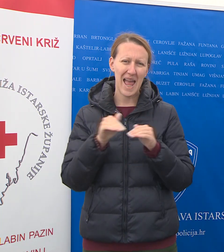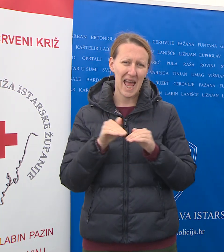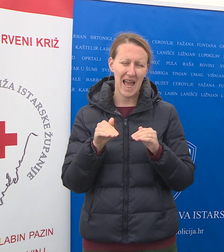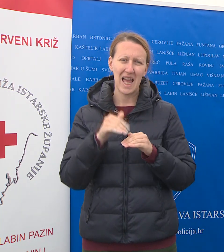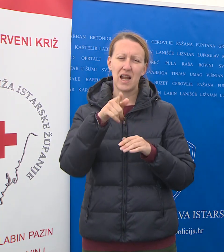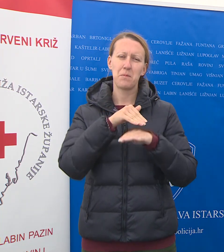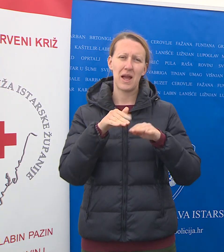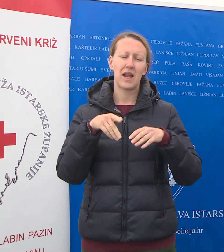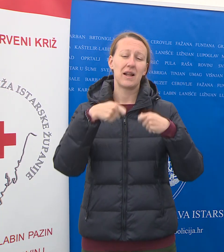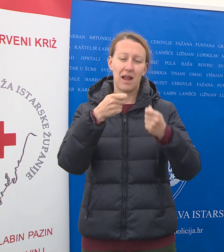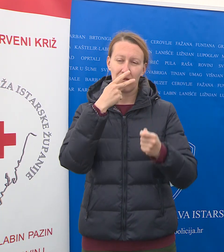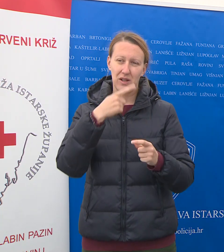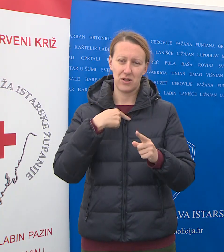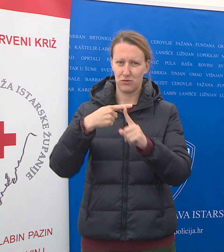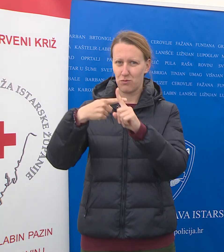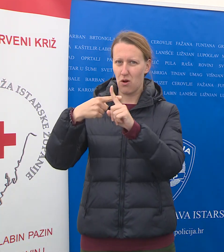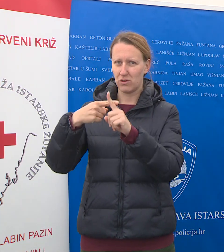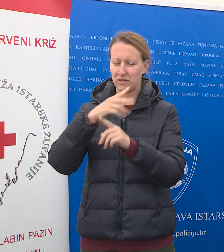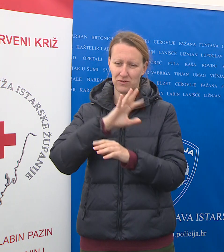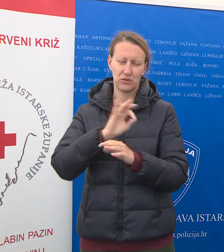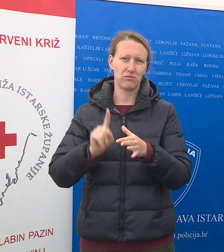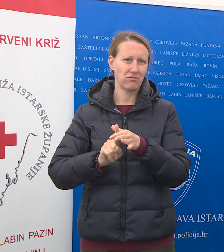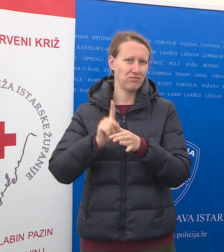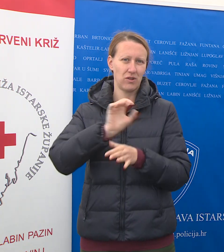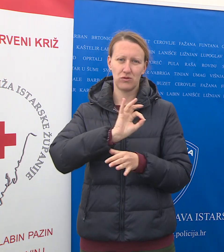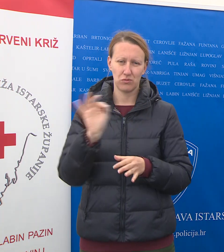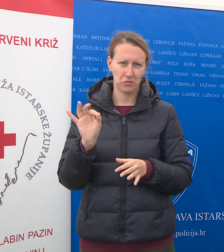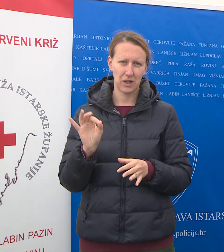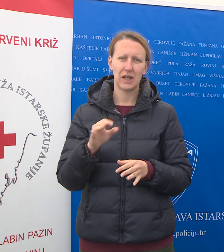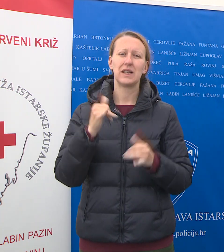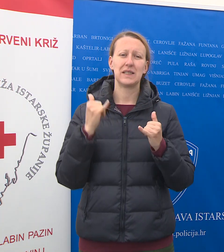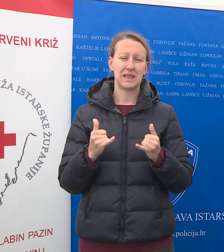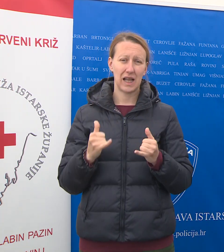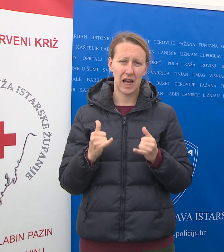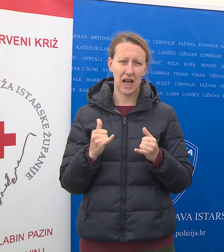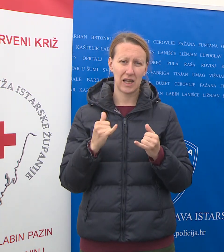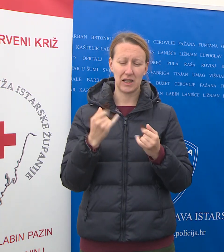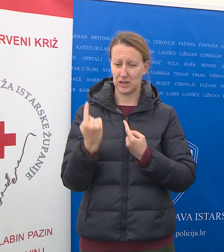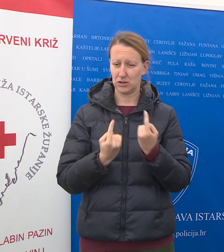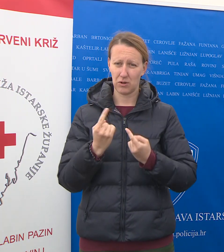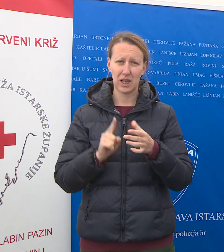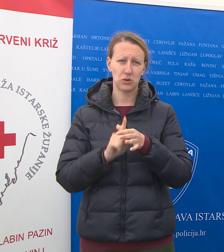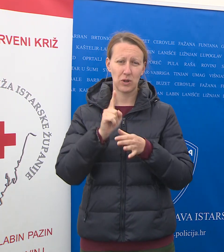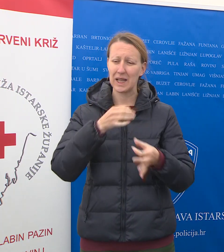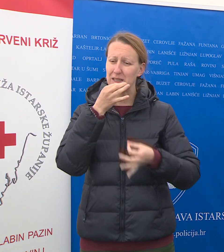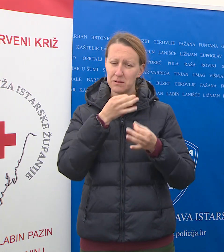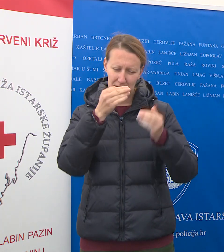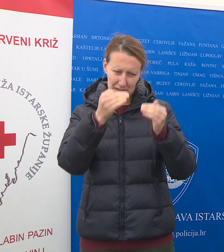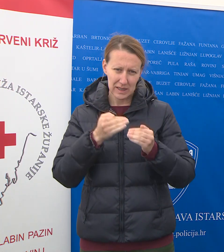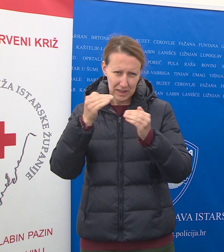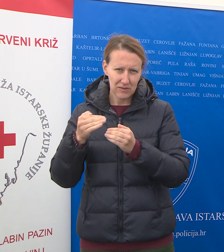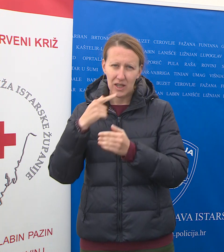mjere počinju davati naš učinak. Moramo znati da rezultat sadašnjih stvari, odnosno rezultati ispitivanja